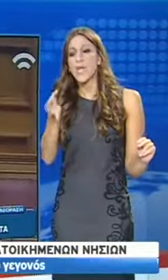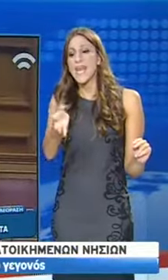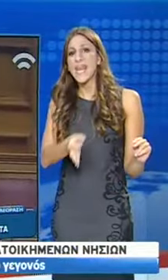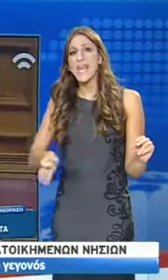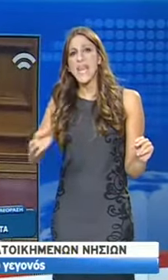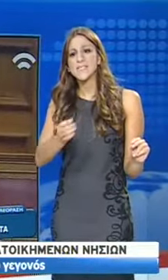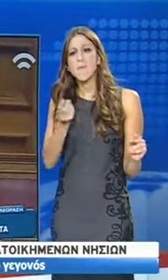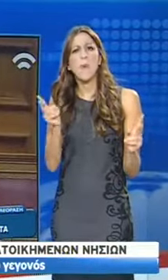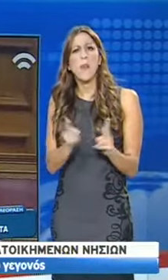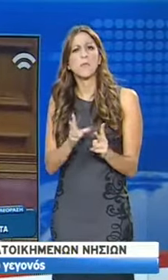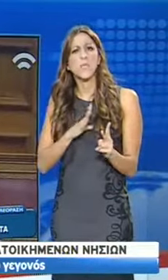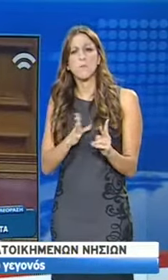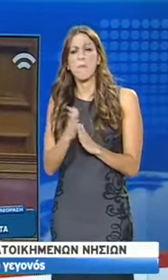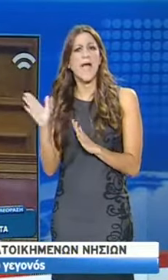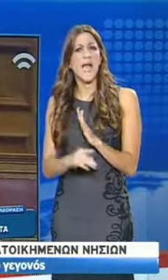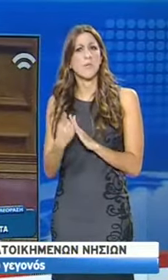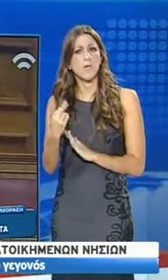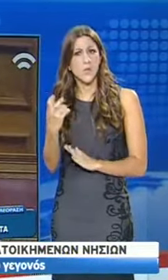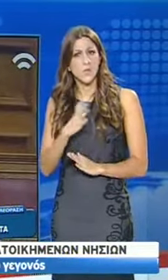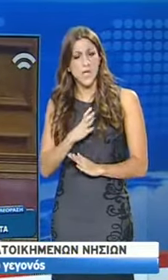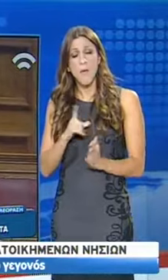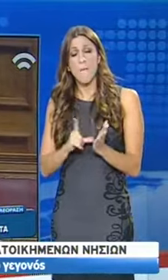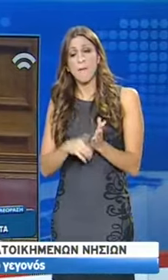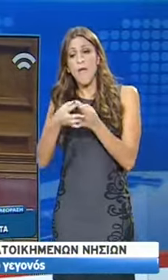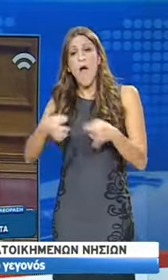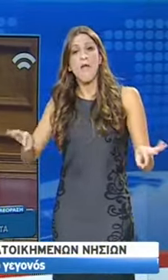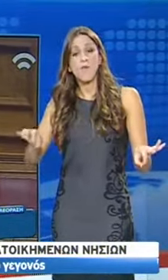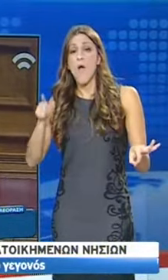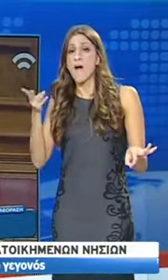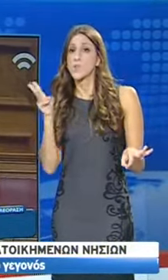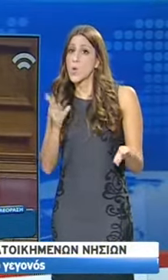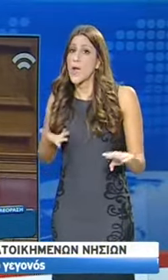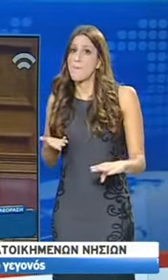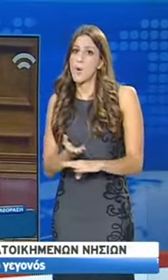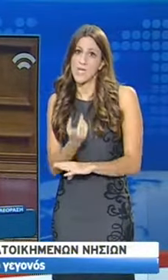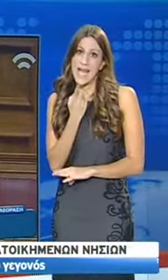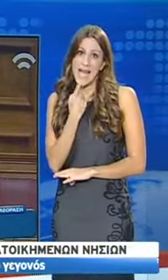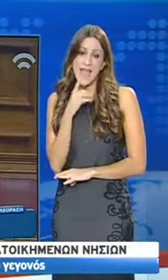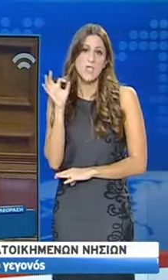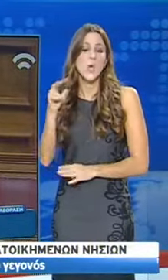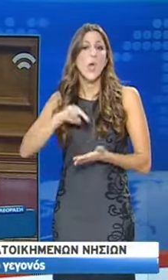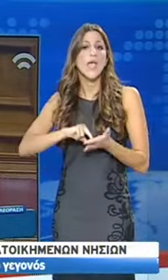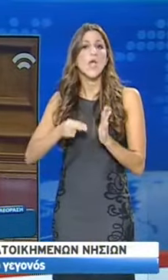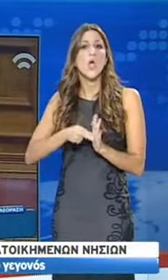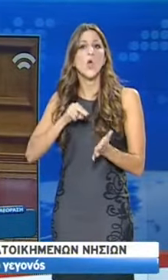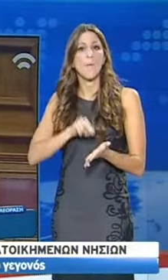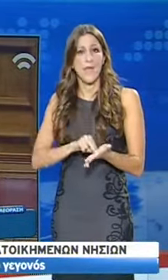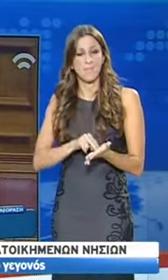με σκοπό την εξοικονόμηση χρημάτων. Ο Υπουργός Εσωτερικών, Ευρυπίδης Τηλιανίδης, δήλωσε ότι οι συνεργάτες του τον διαβεβαιώνουν πως δεν